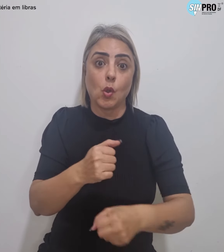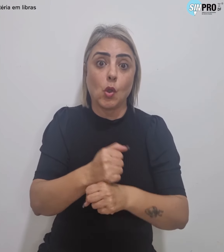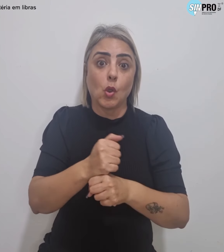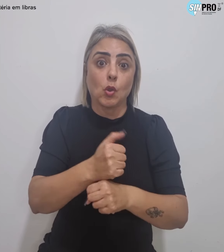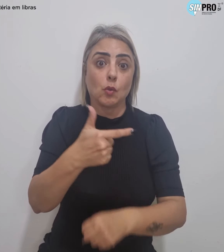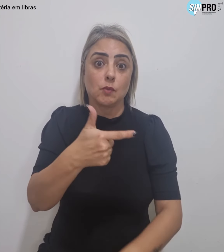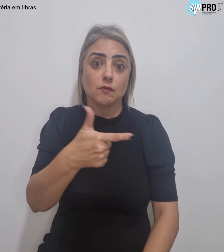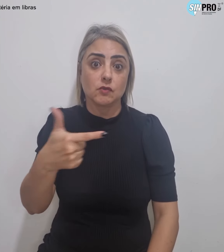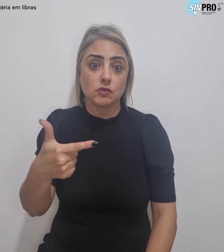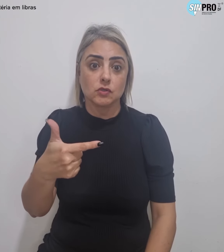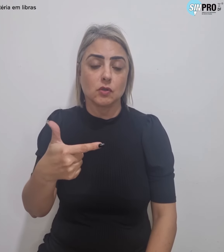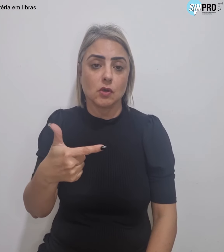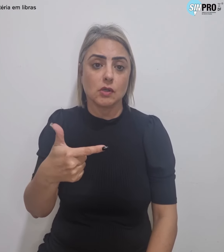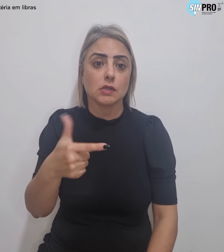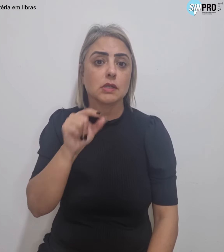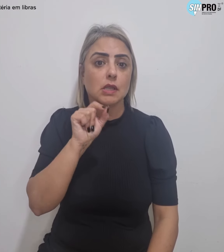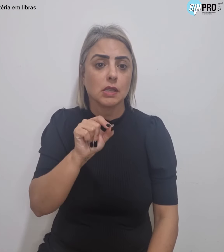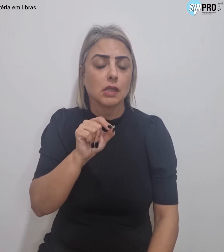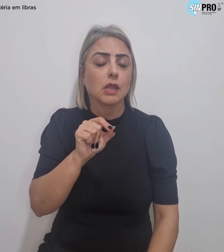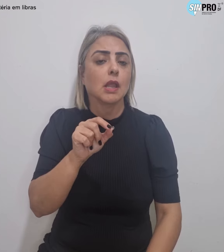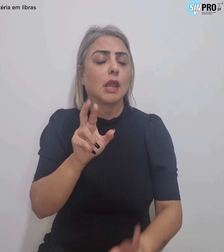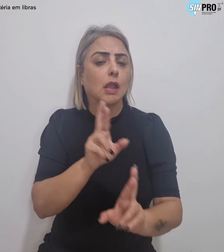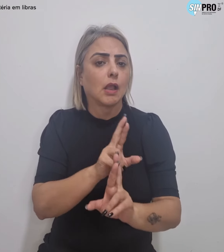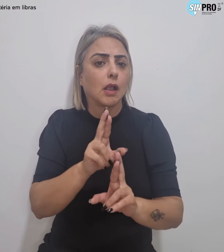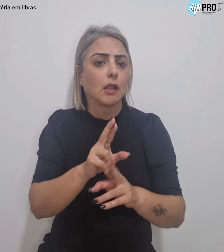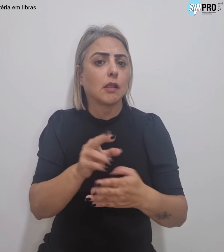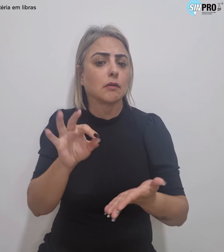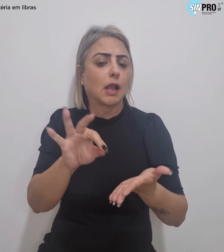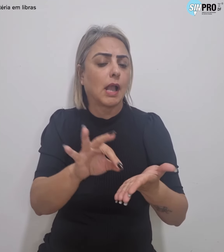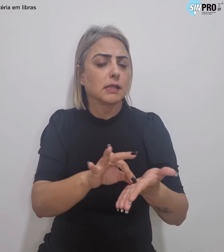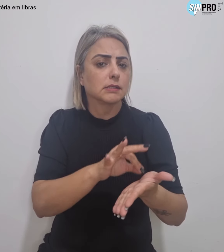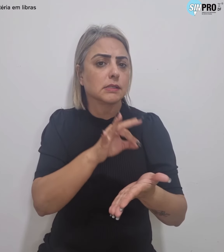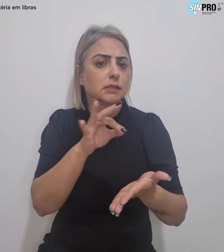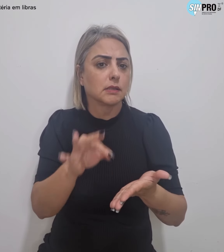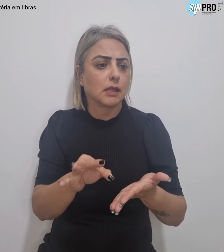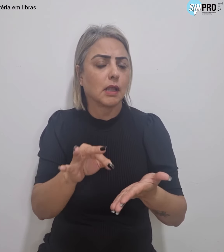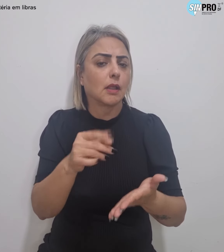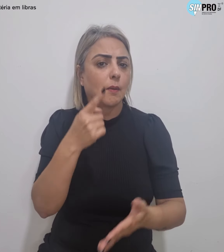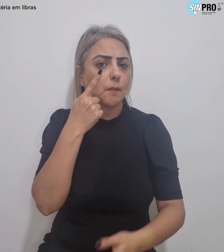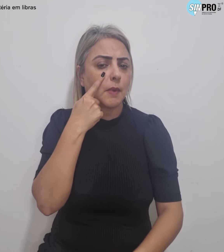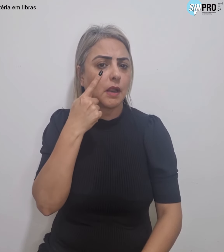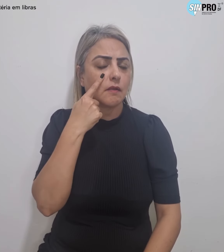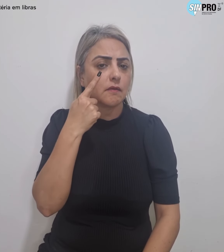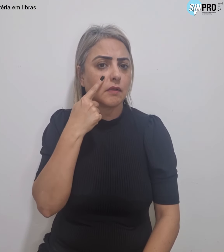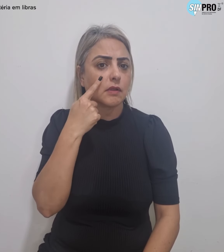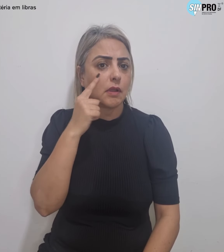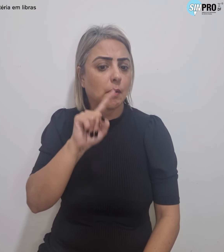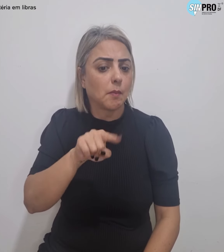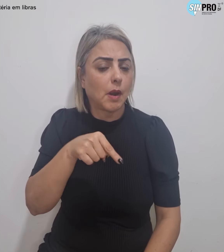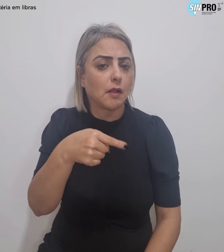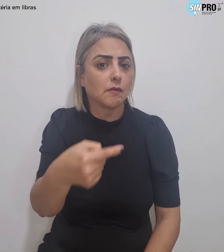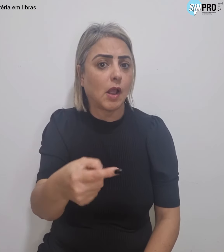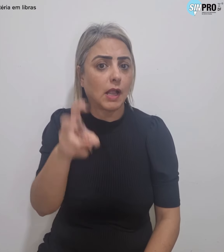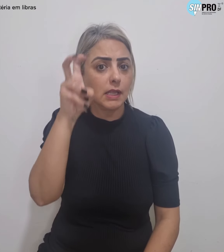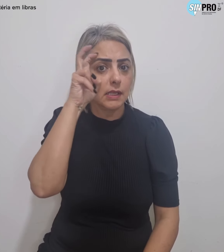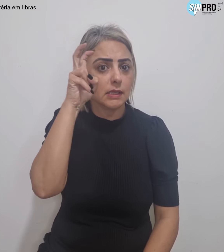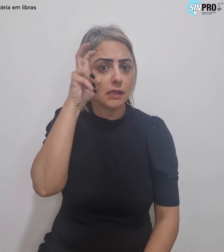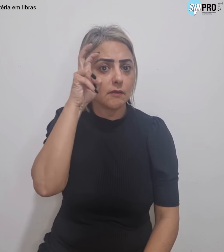e sua respectiva homologação estão previstos para a próxima quinta-feira, 27